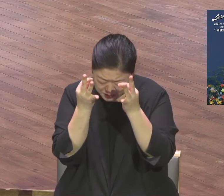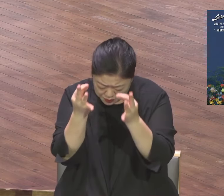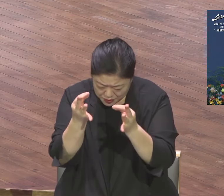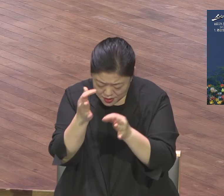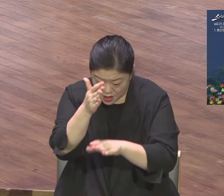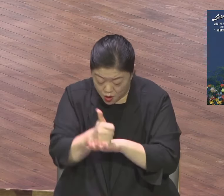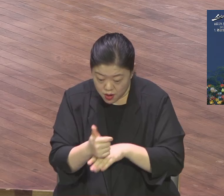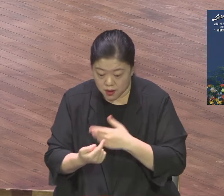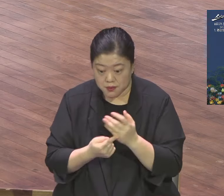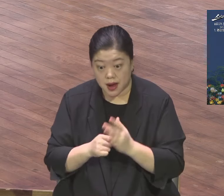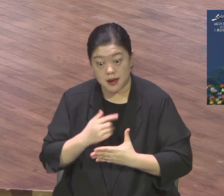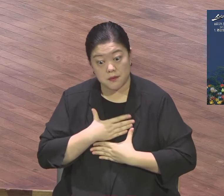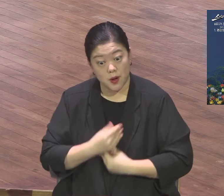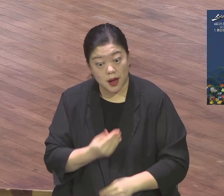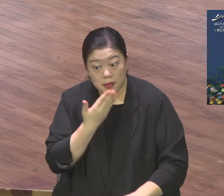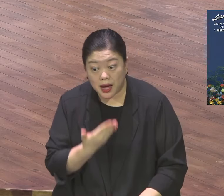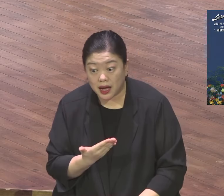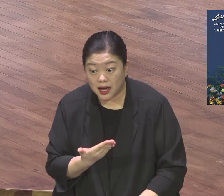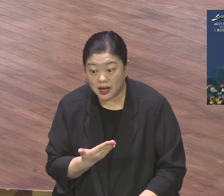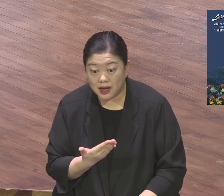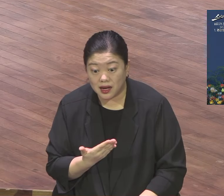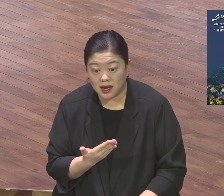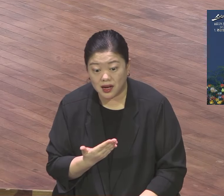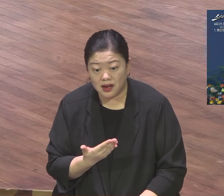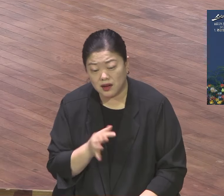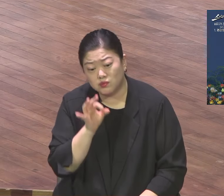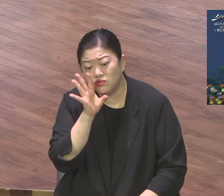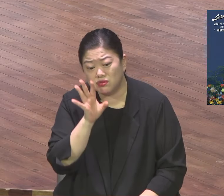너 평안하라. 뭔 평안합니까? 지금 죽을 맛인데.